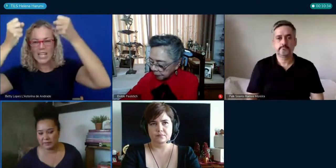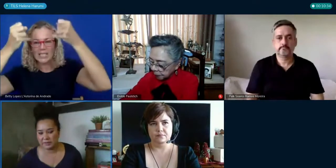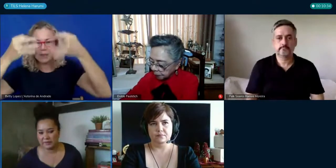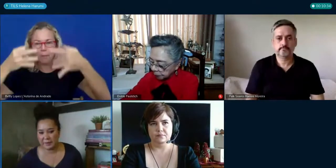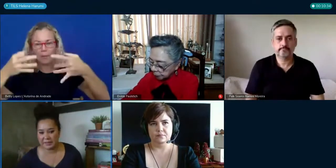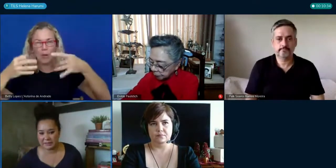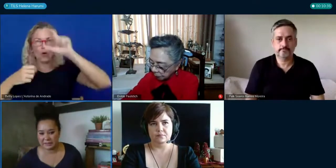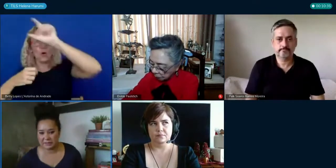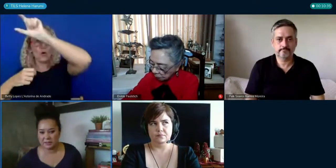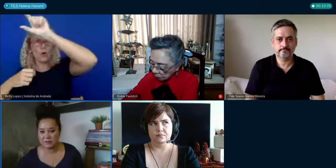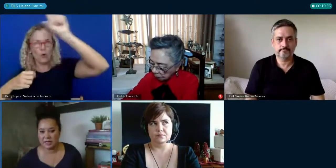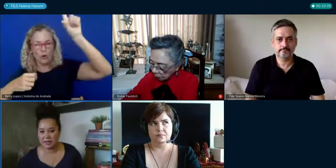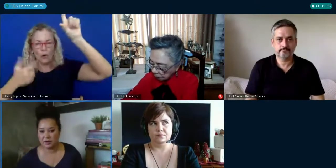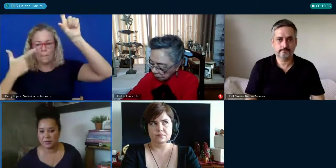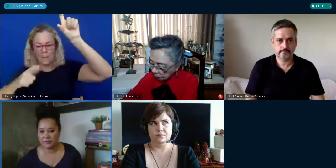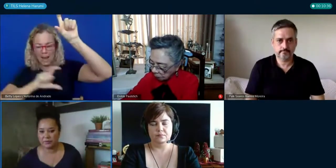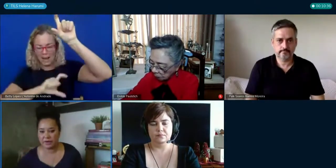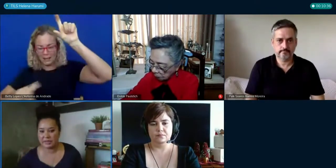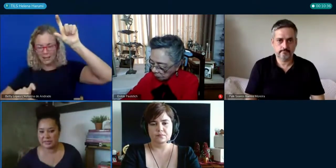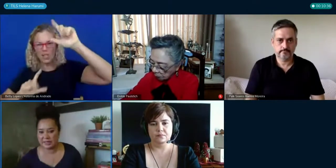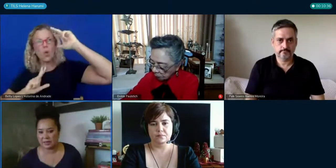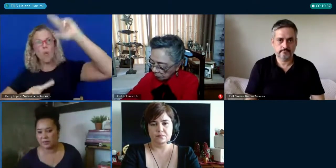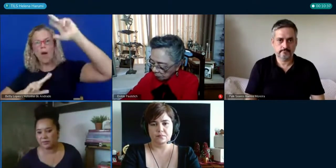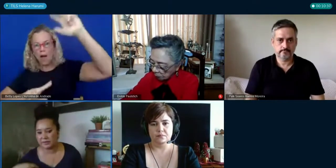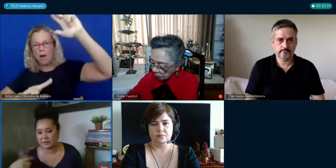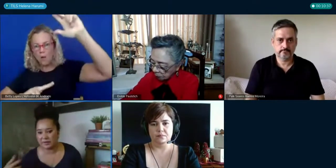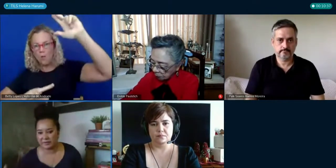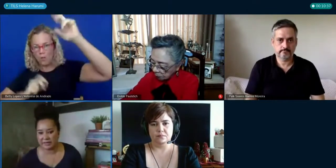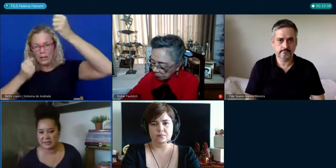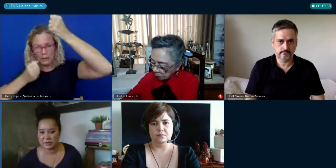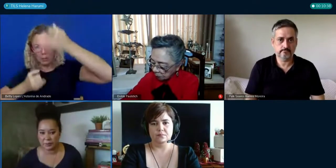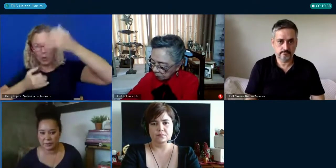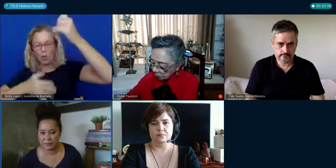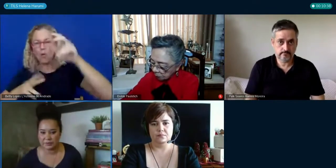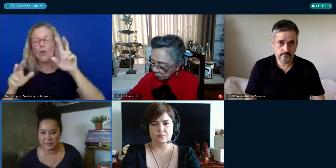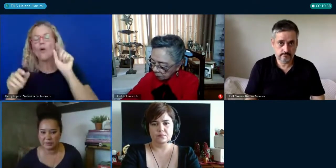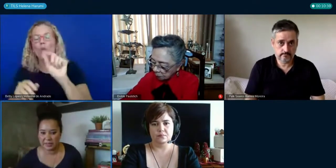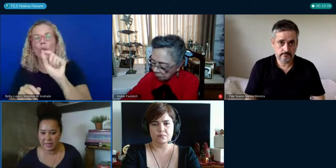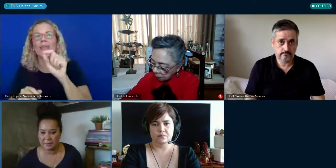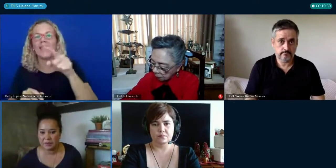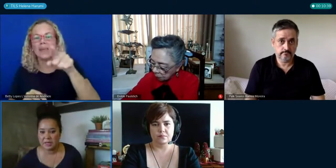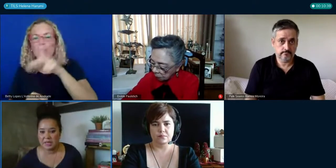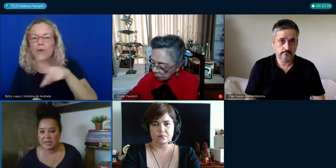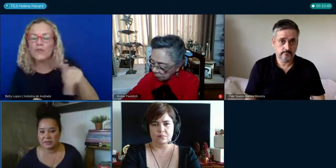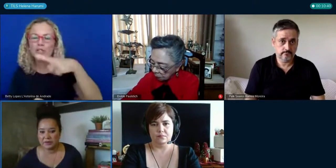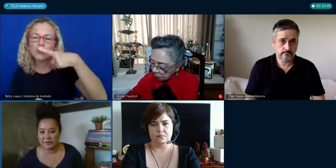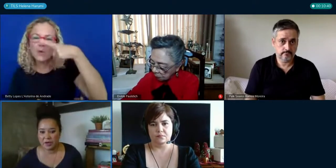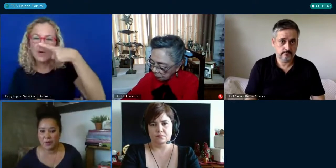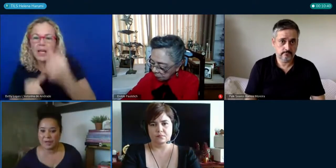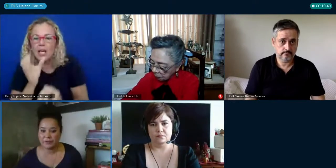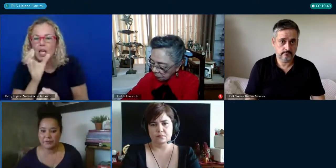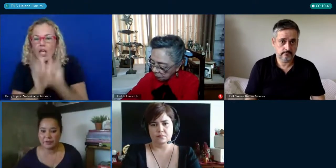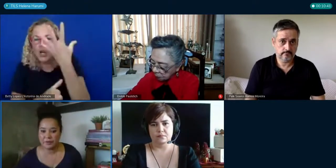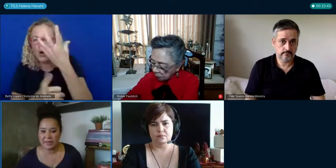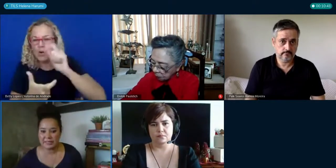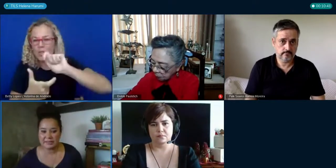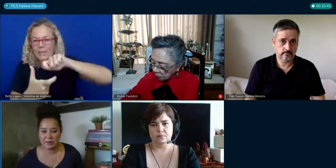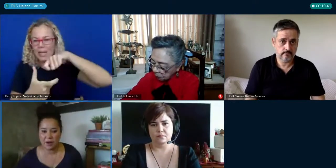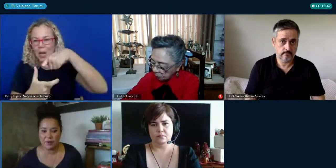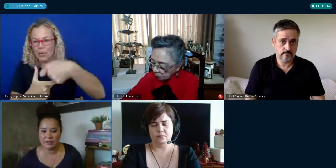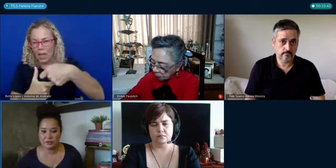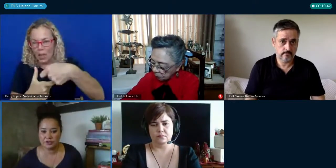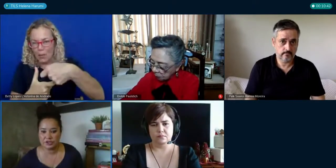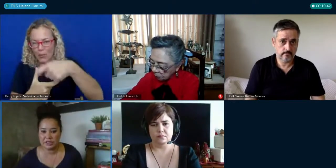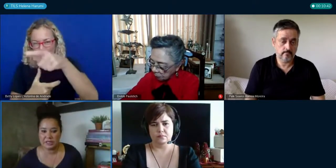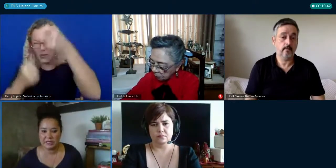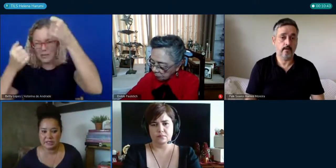No item, você vem apresentando, né, como foi a criação, fazendo referência sobre o sinal termo, e eu só fiquei com uma dúvida com